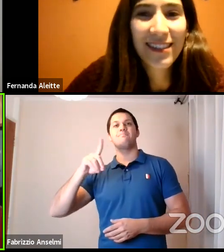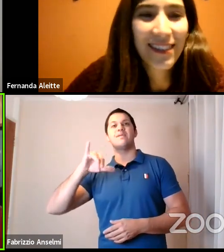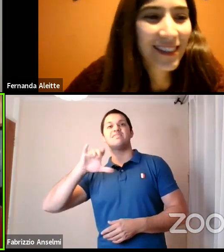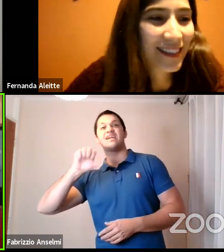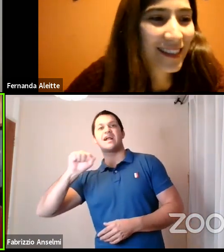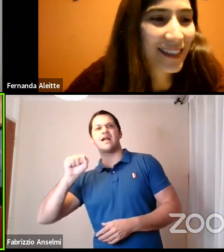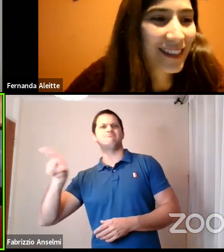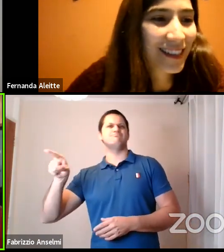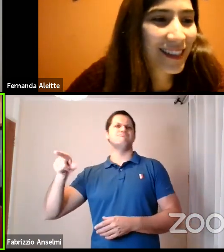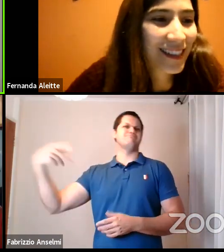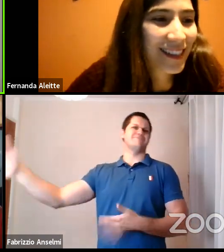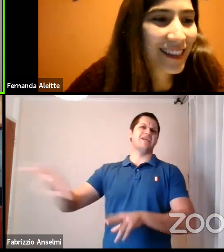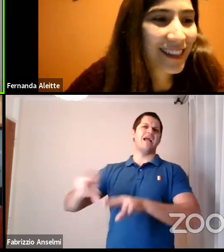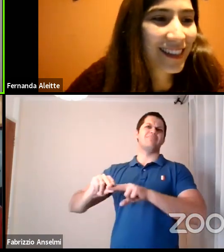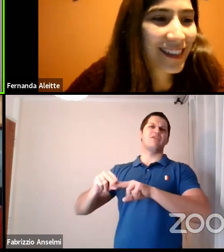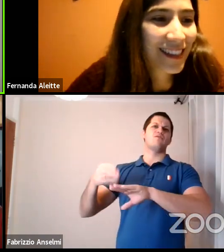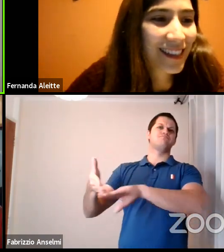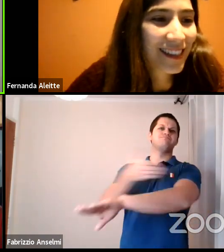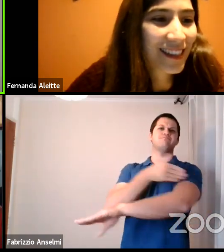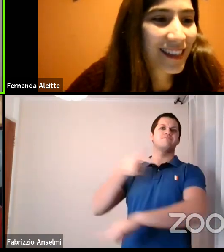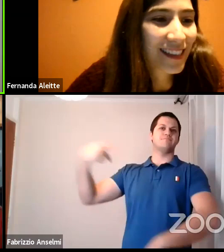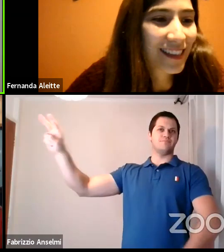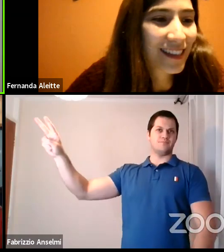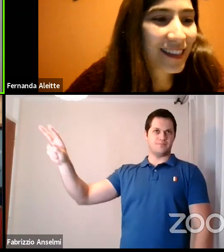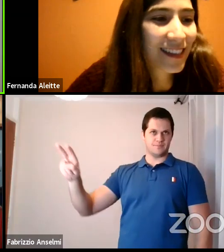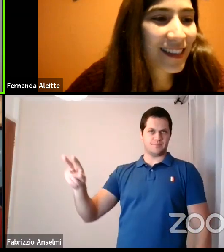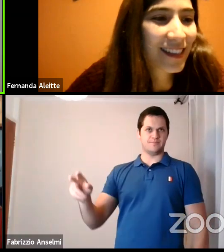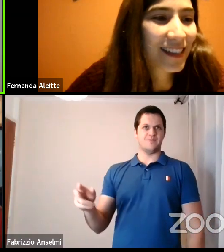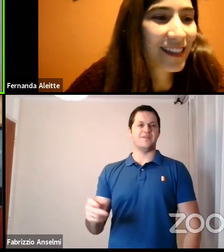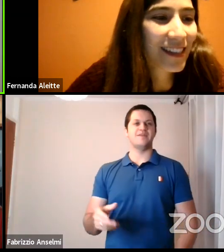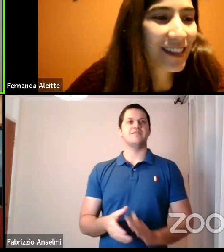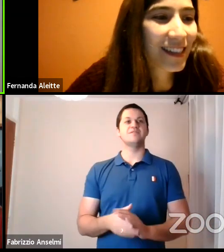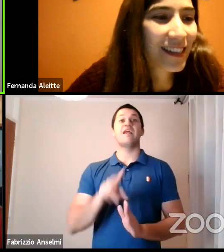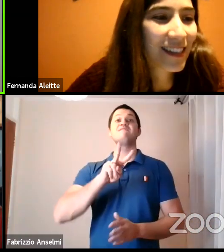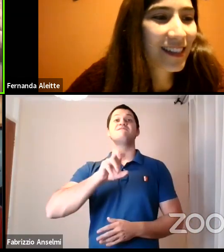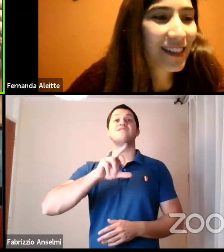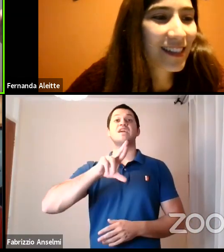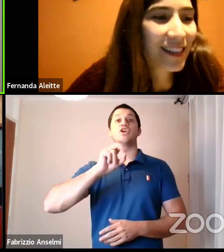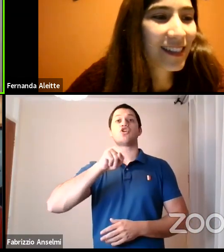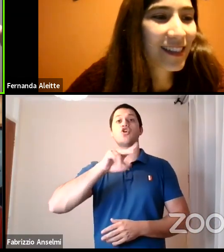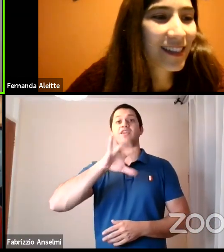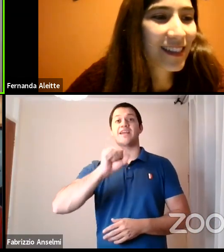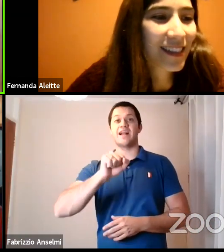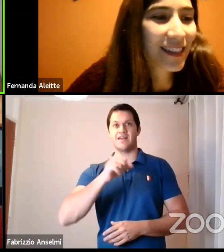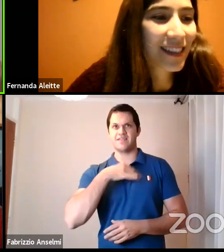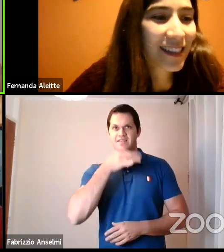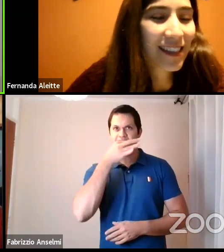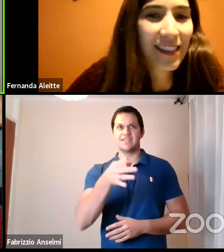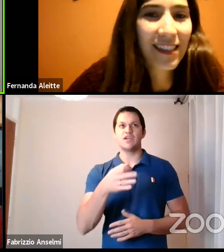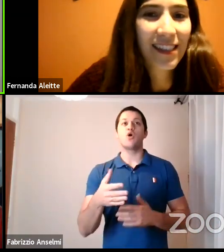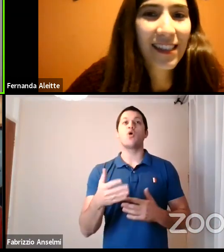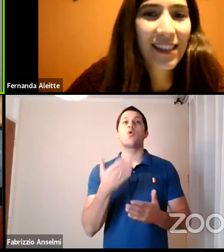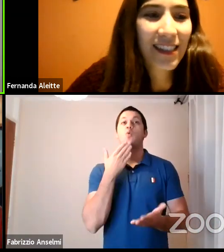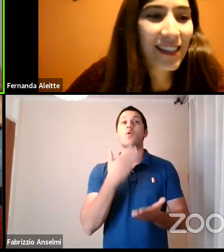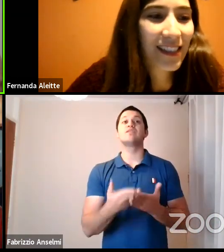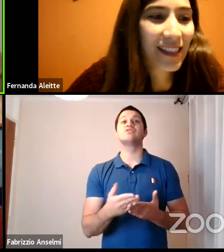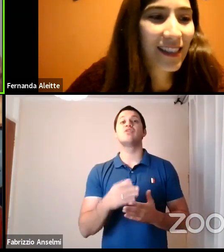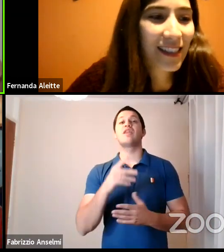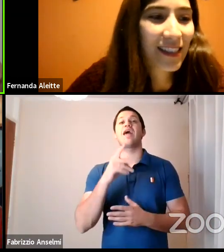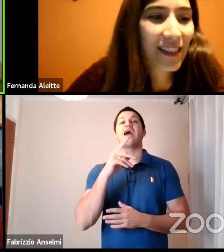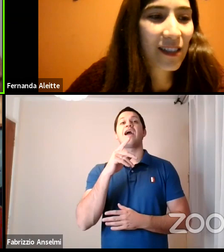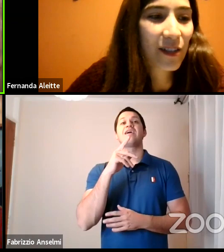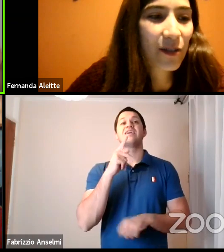antes. Al menos nos llamó a la pregunta que hace Verónica Aliaga, que tal vez habrá que levantar desde cuándo las kinesiólogas pioneras existen.